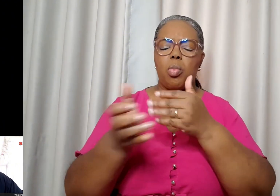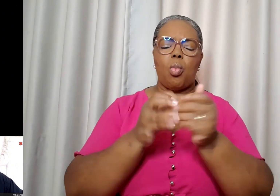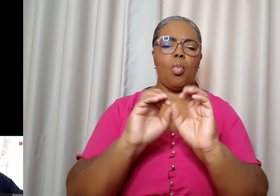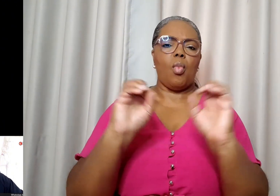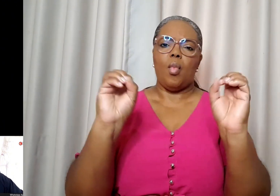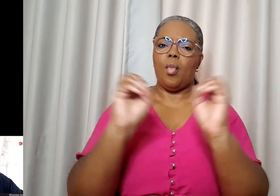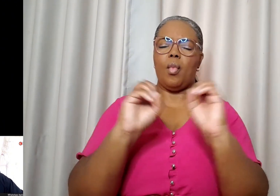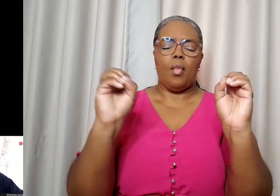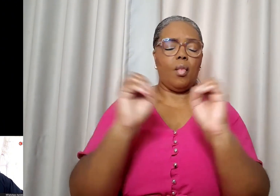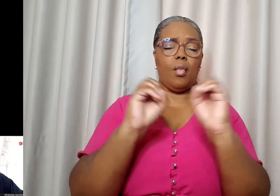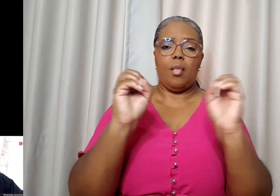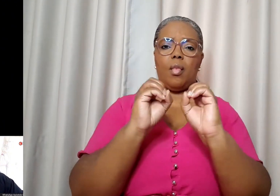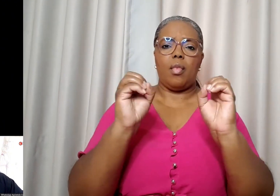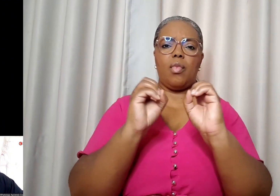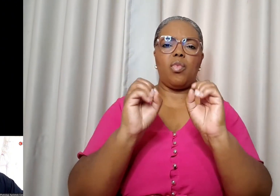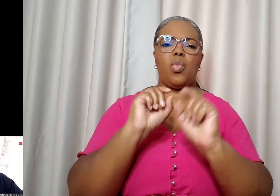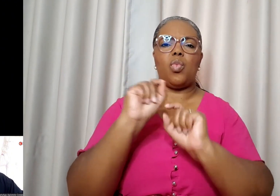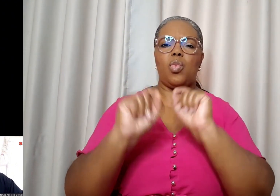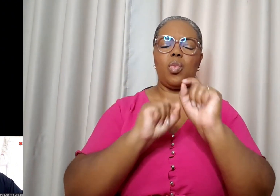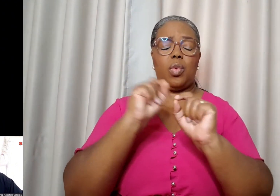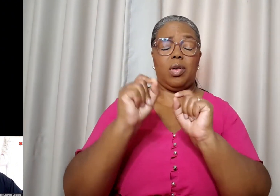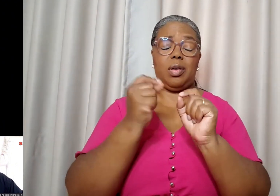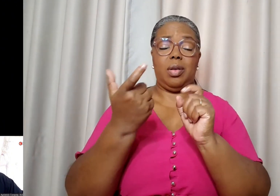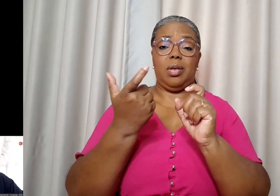uma tendência de Jesus